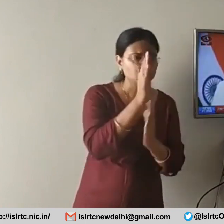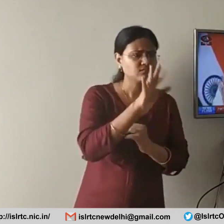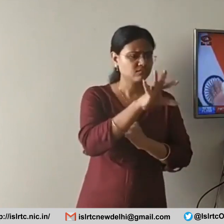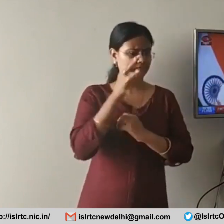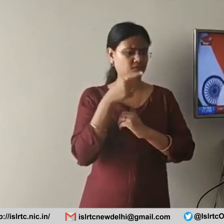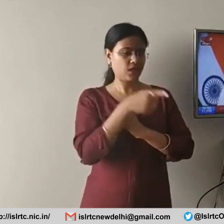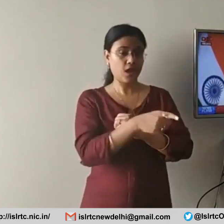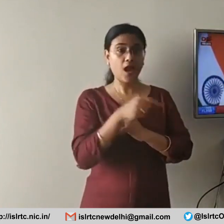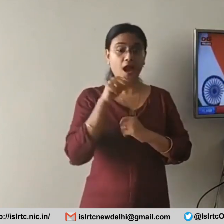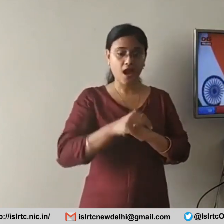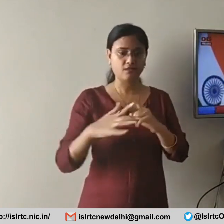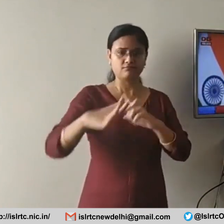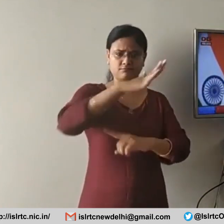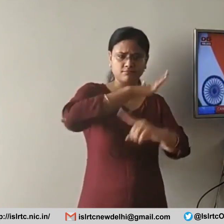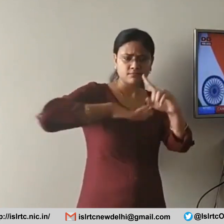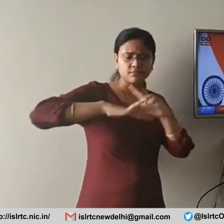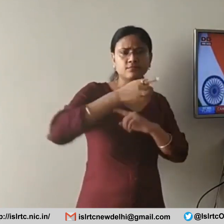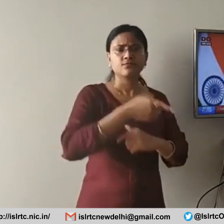आज की स्थिति में